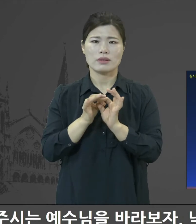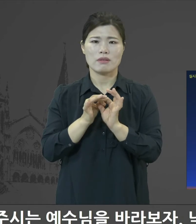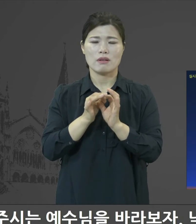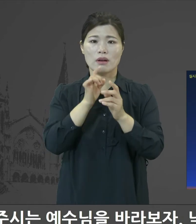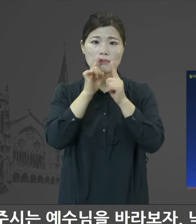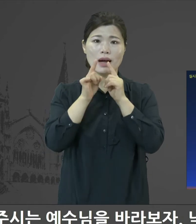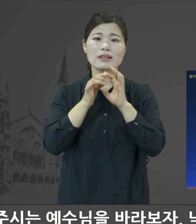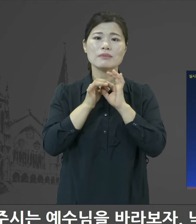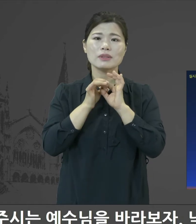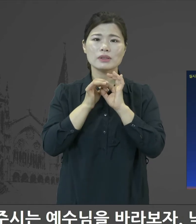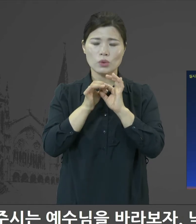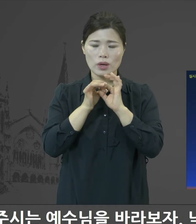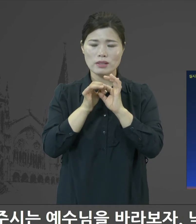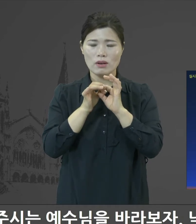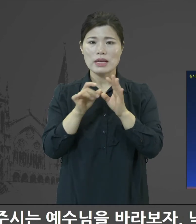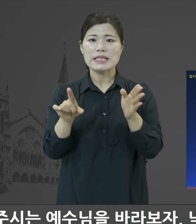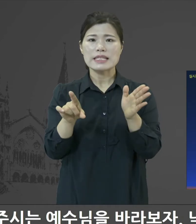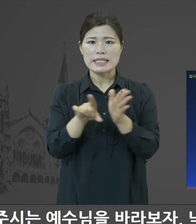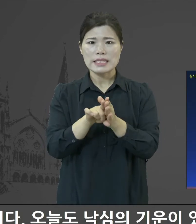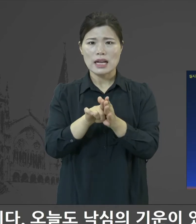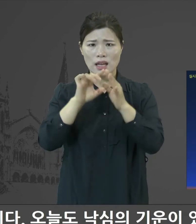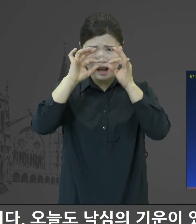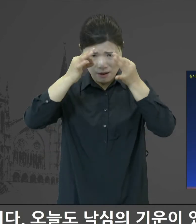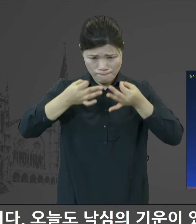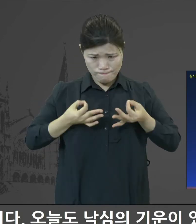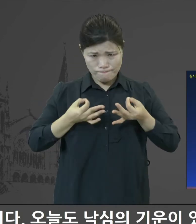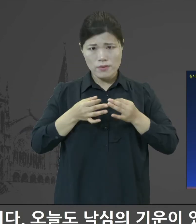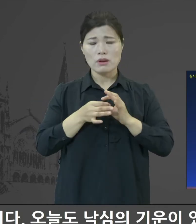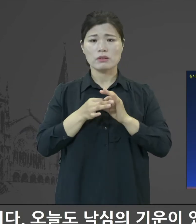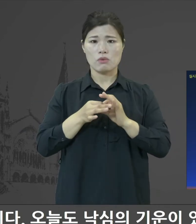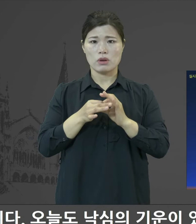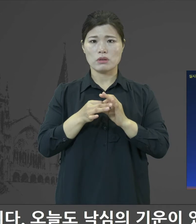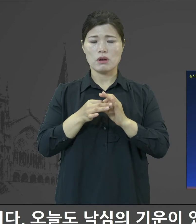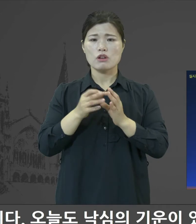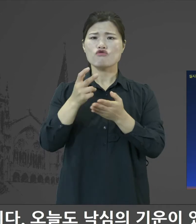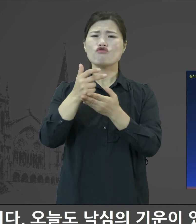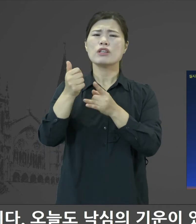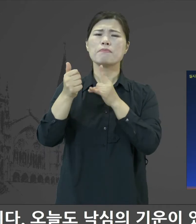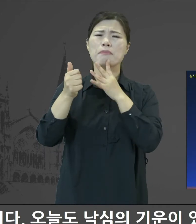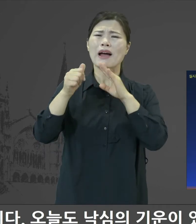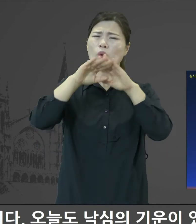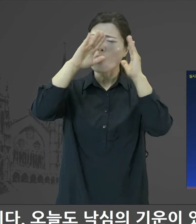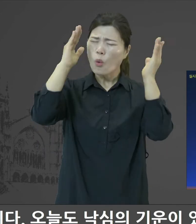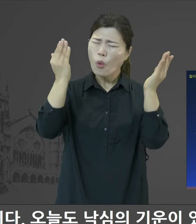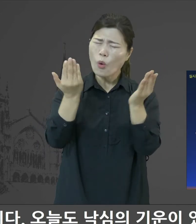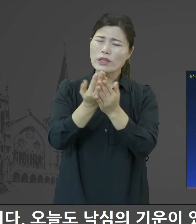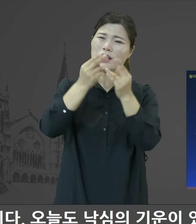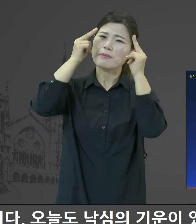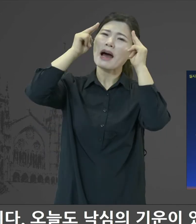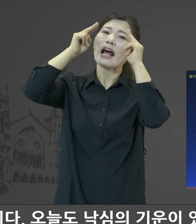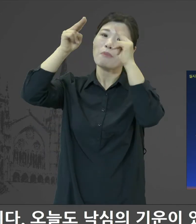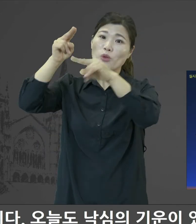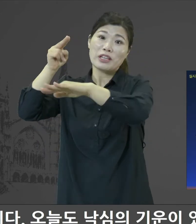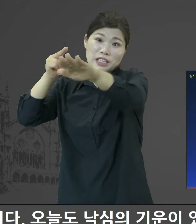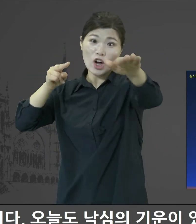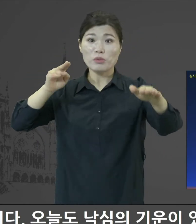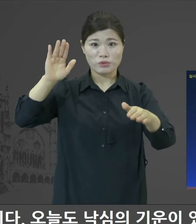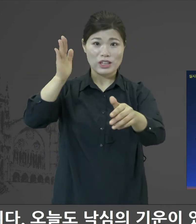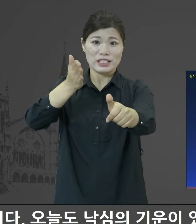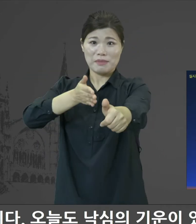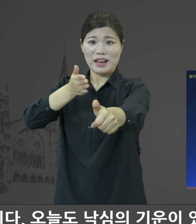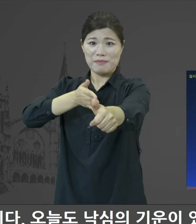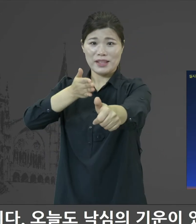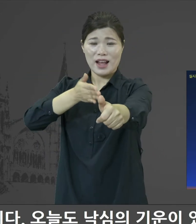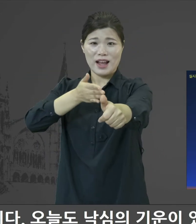통해서 나의 신앙의 정비를 통해서 주님을 온전히 바라보는 모든 충현의 가족 되기를 주의 이름으로